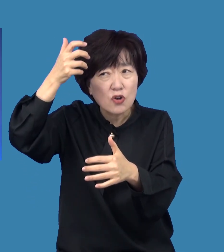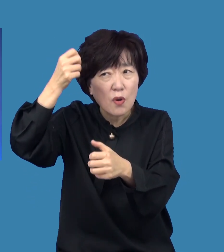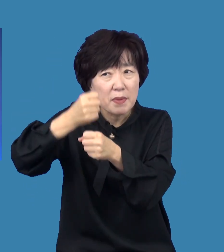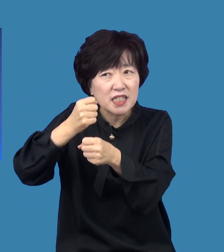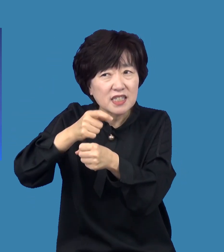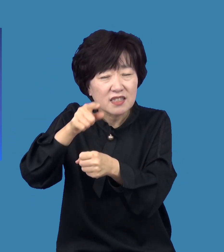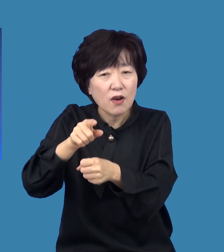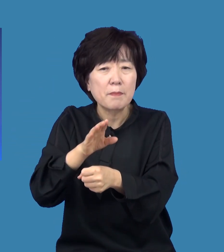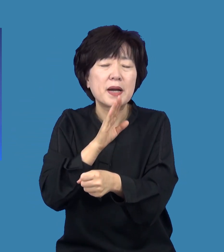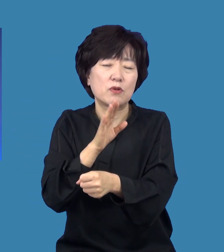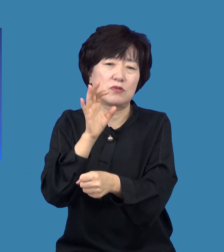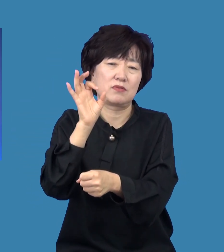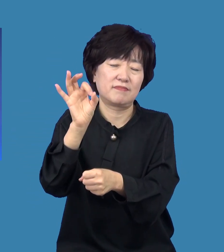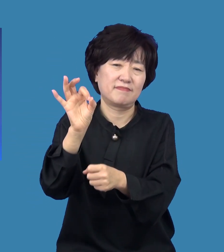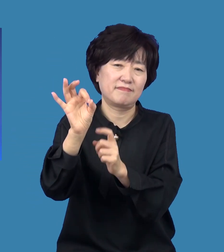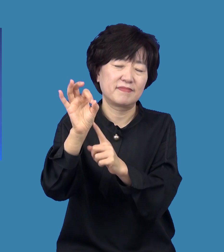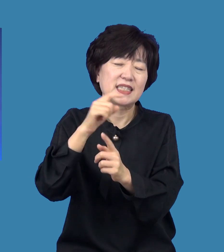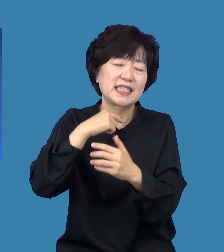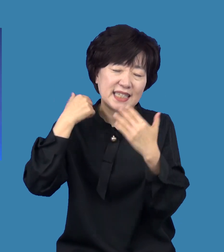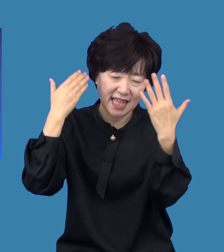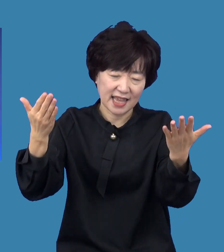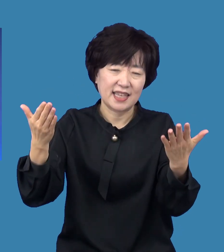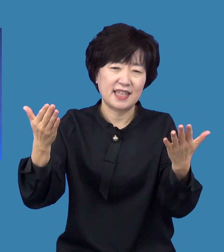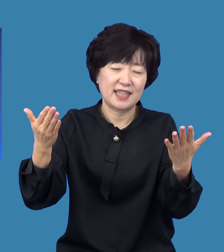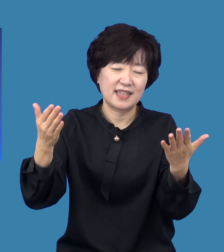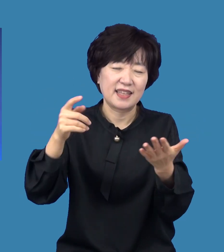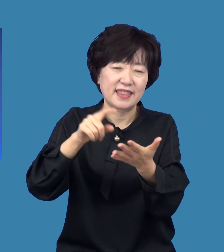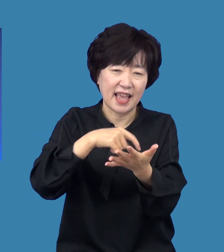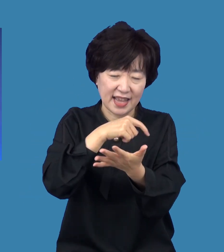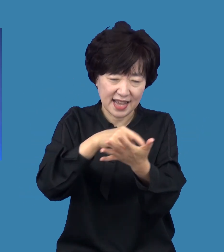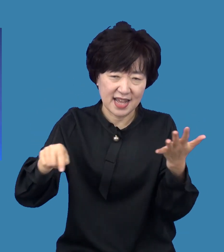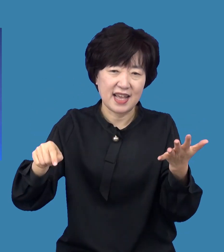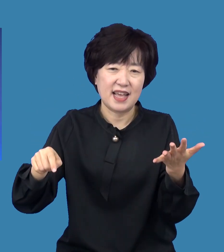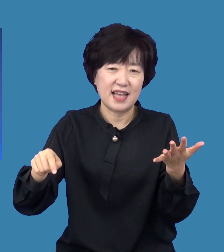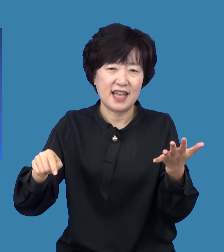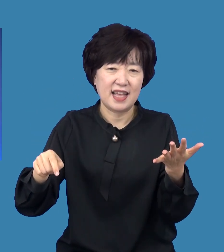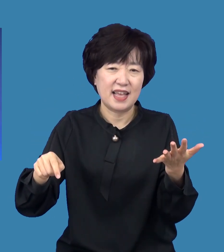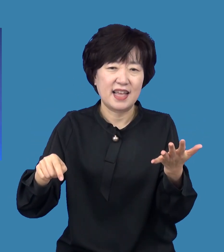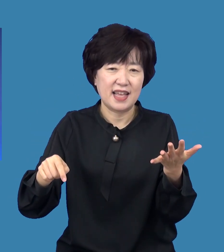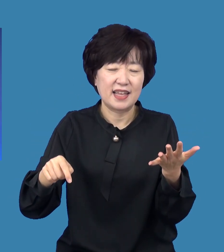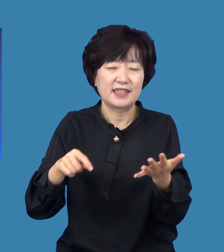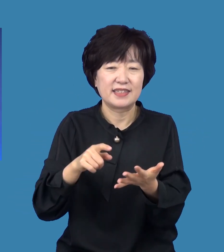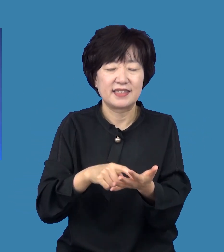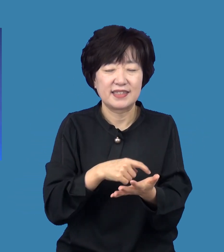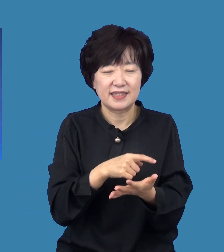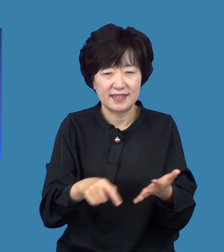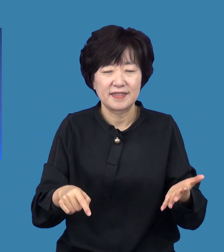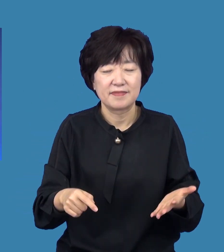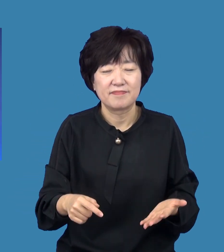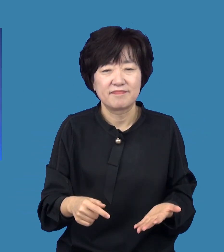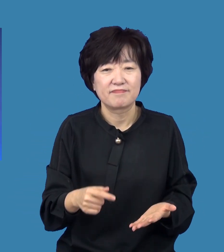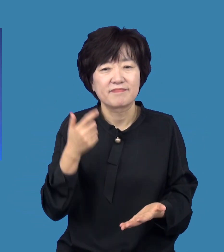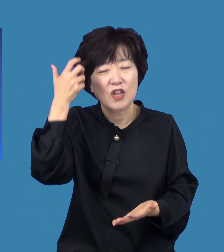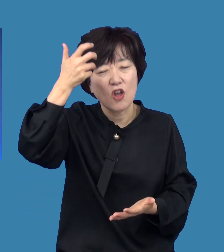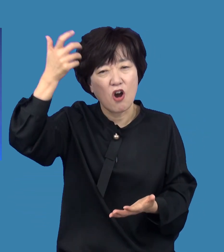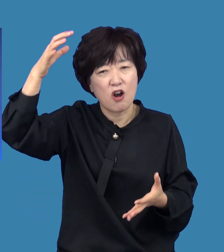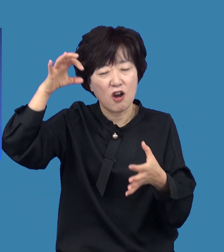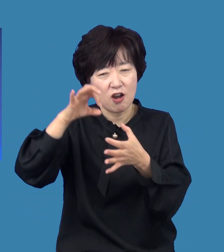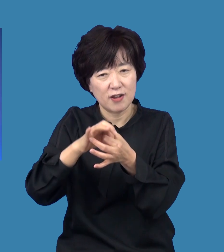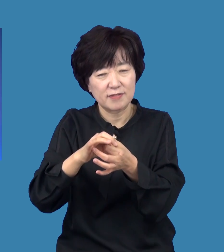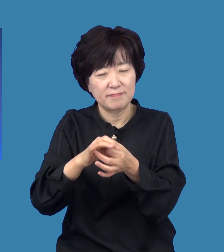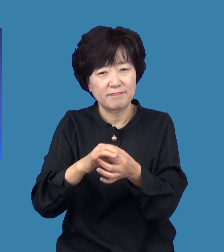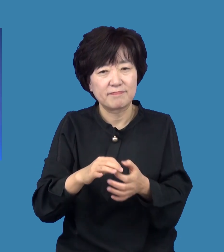영적으로 만드는 거예요. 희생. 대가를 치르는 거. 그게 사랑을 영적으로 만듭니다. 기억하세요,